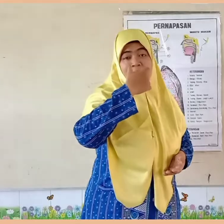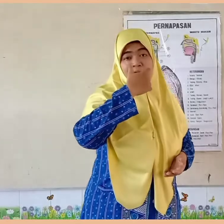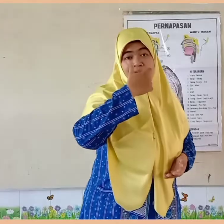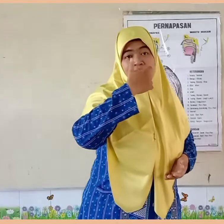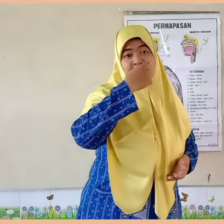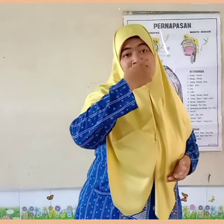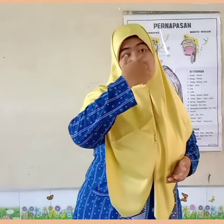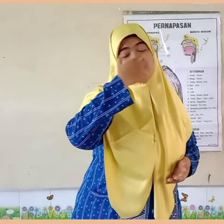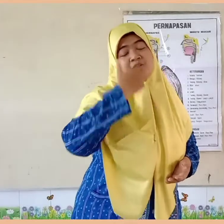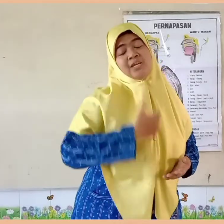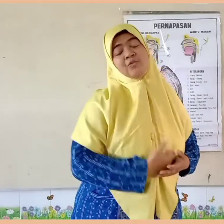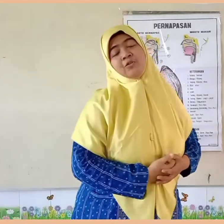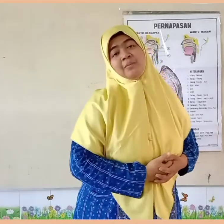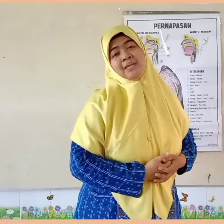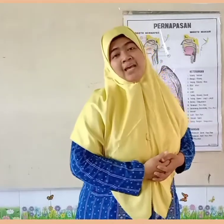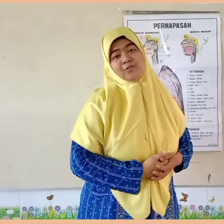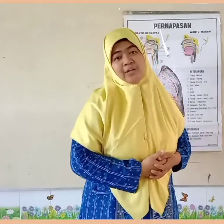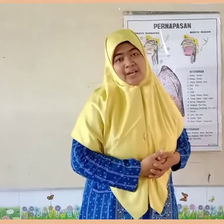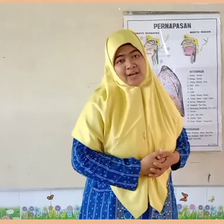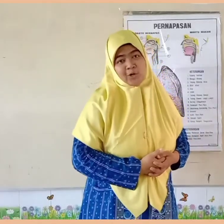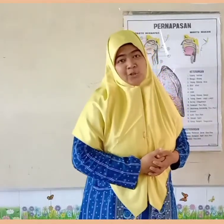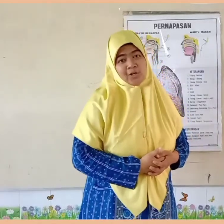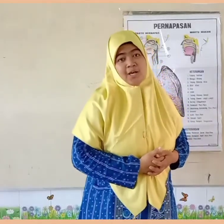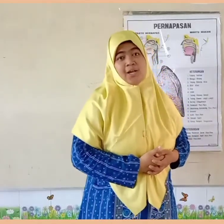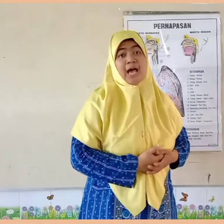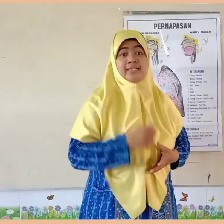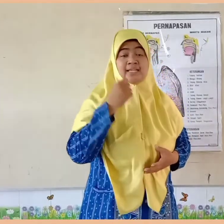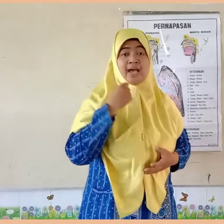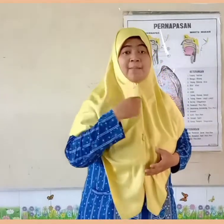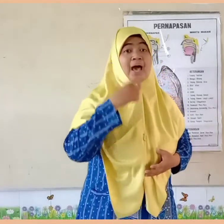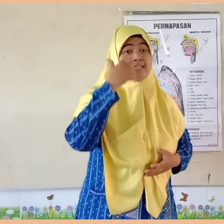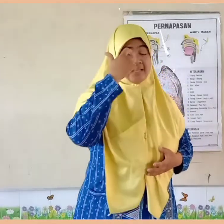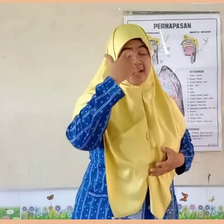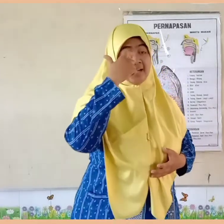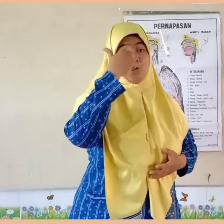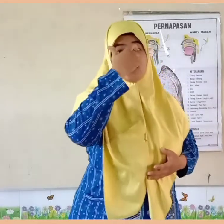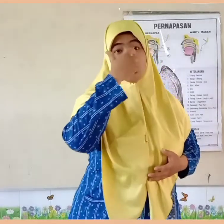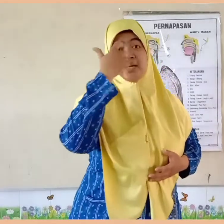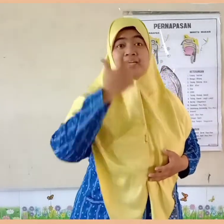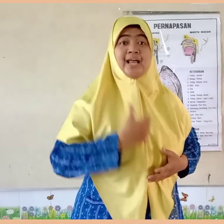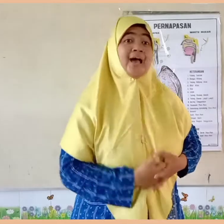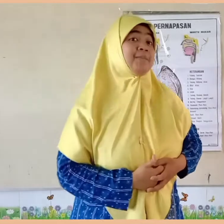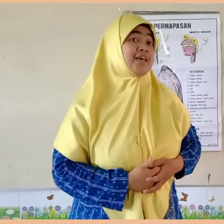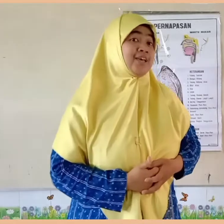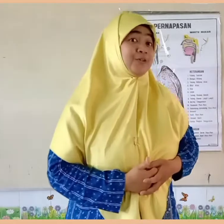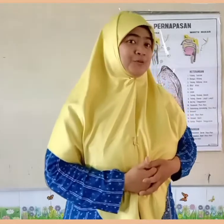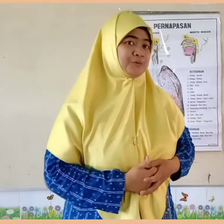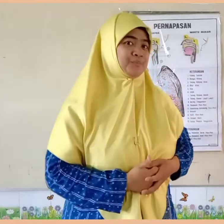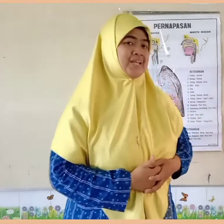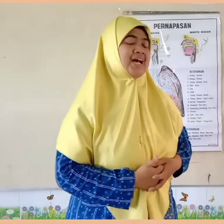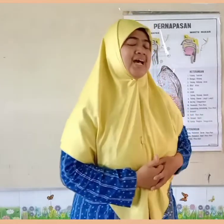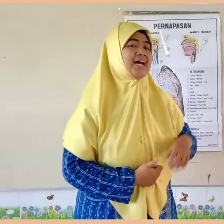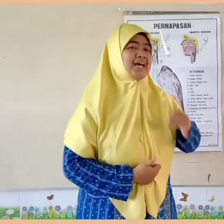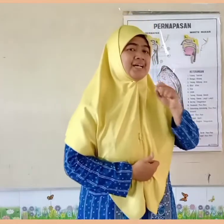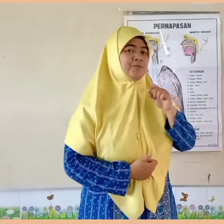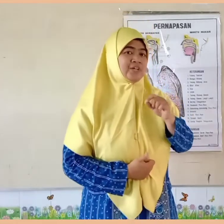hidung kita yang berfungsi untuk menyaring udara yang kotor. Nah, hasilnya apa? Hasilnya adalah kotoran di dalam hidung. Nah,